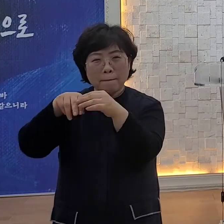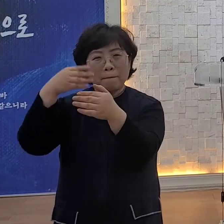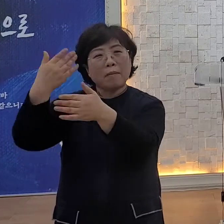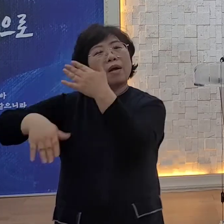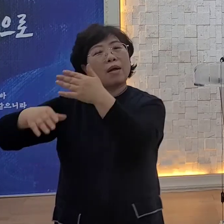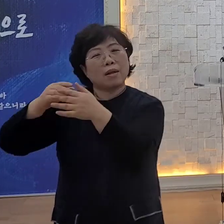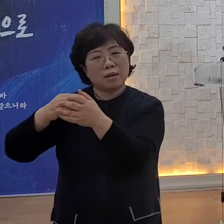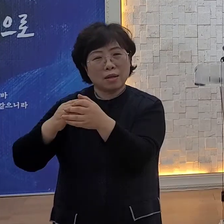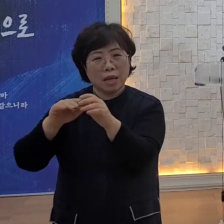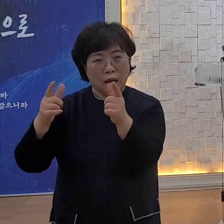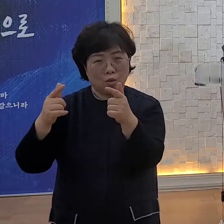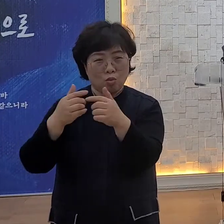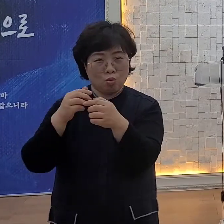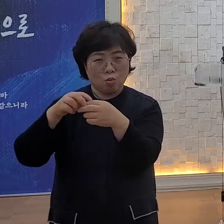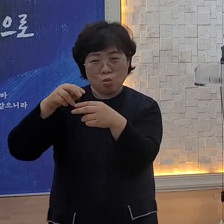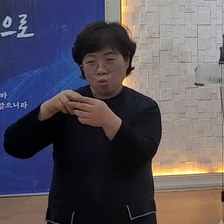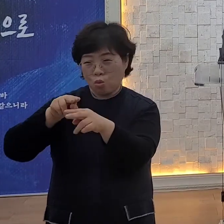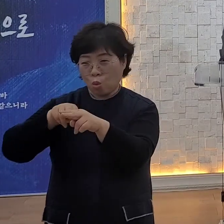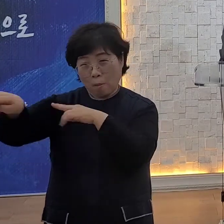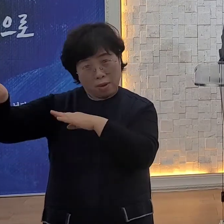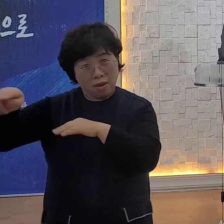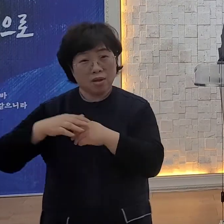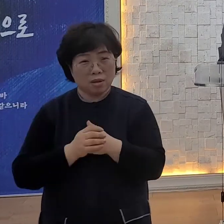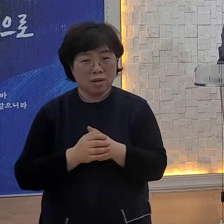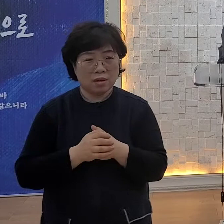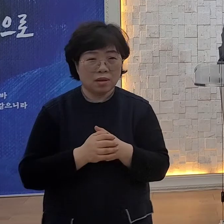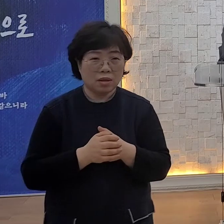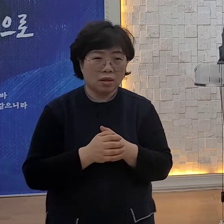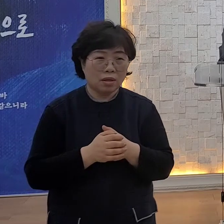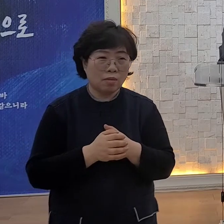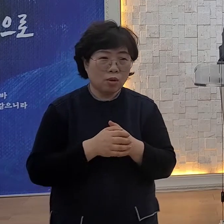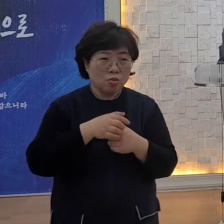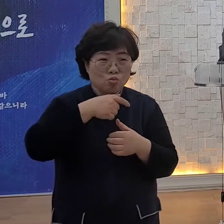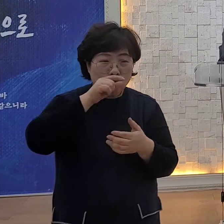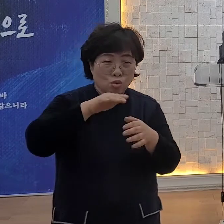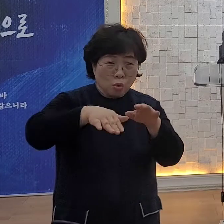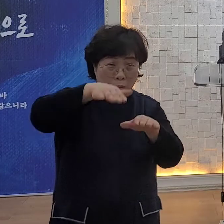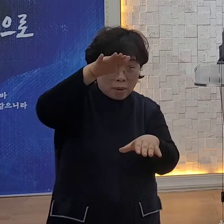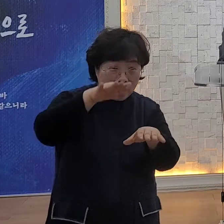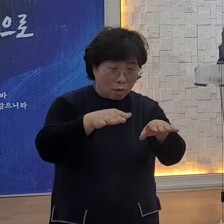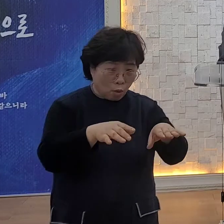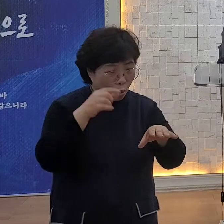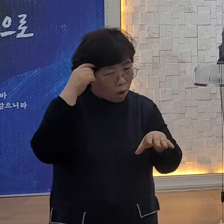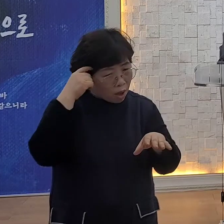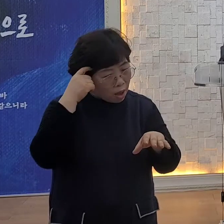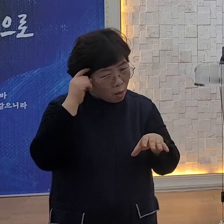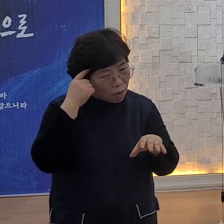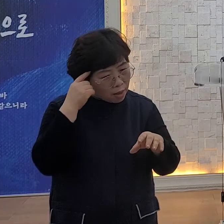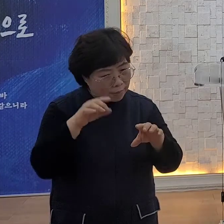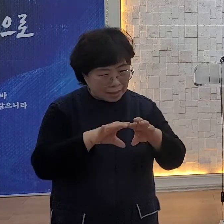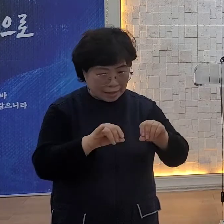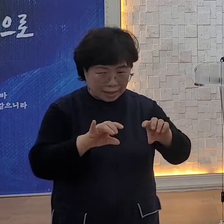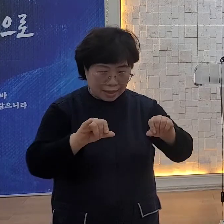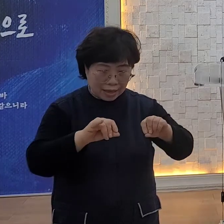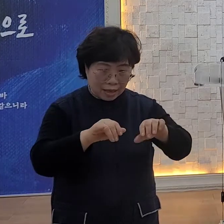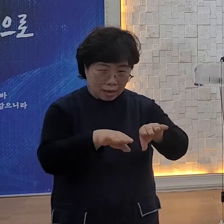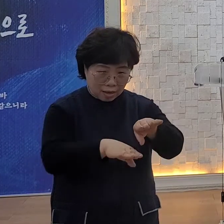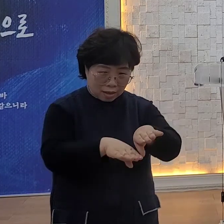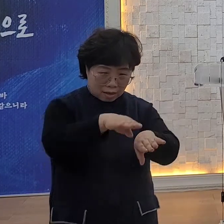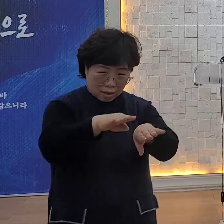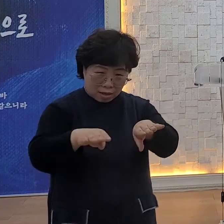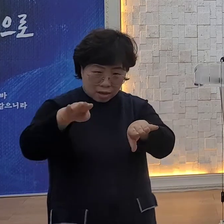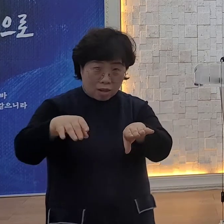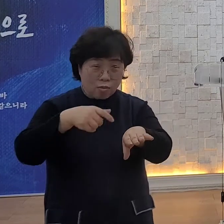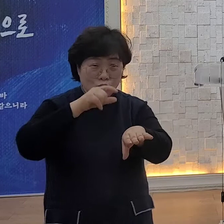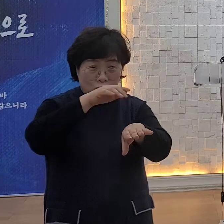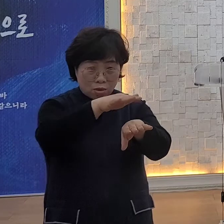보면 결국은 발이 닿는 얕은 곳이 분명히 오게 돼 있어요. 그때 다 기회를 보고 있다가 이렇게 소는 빠져나온다는